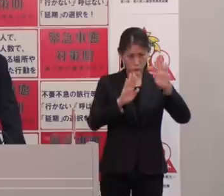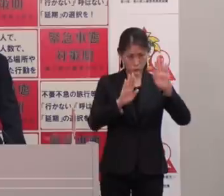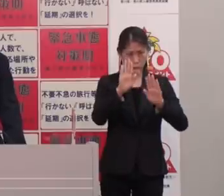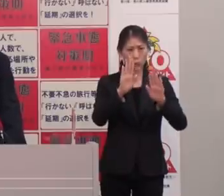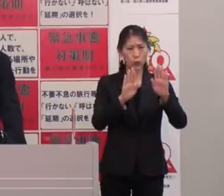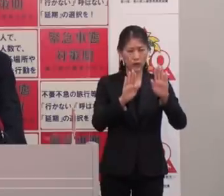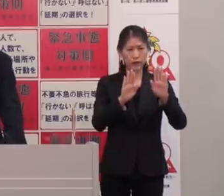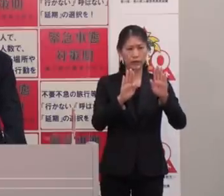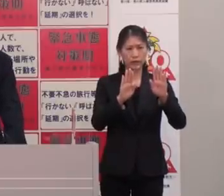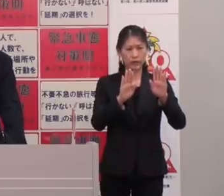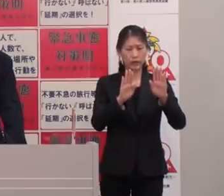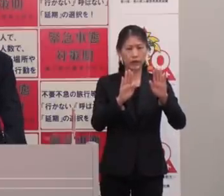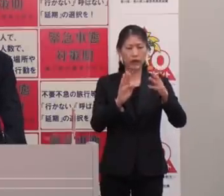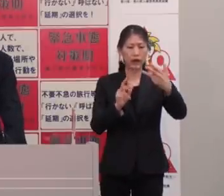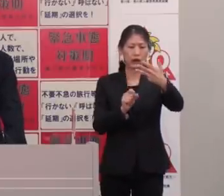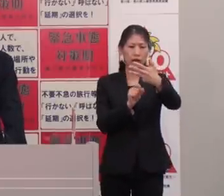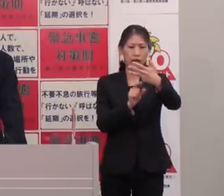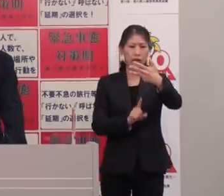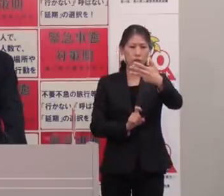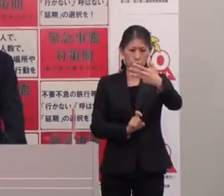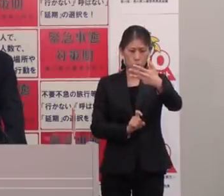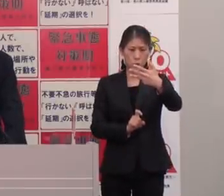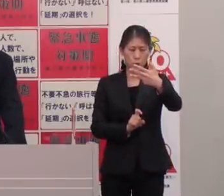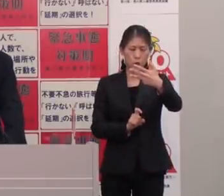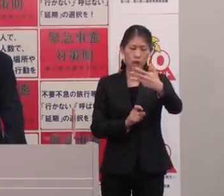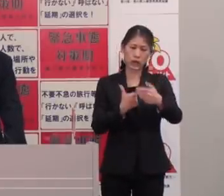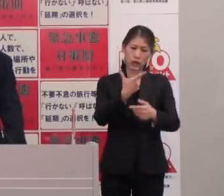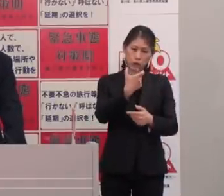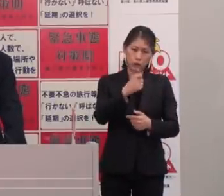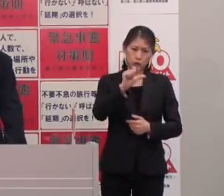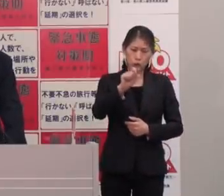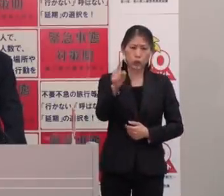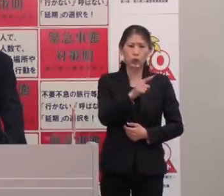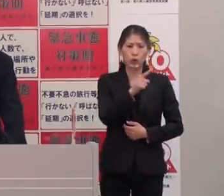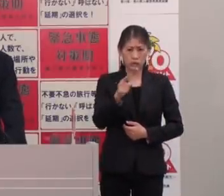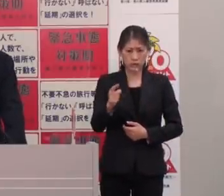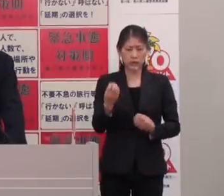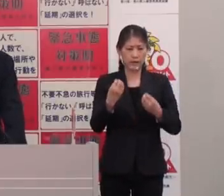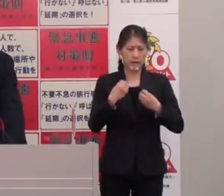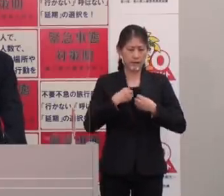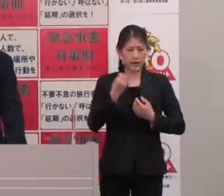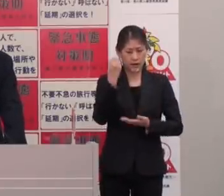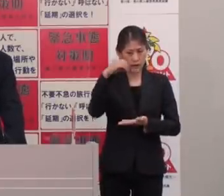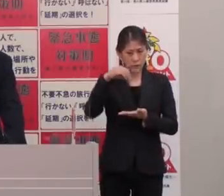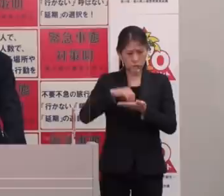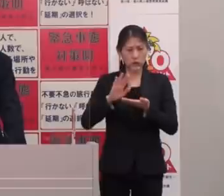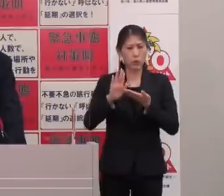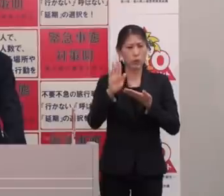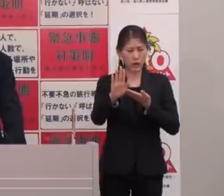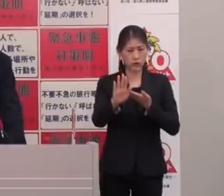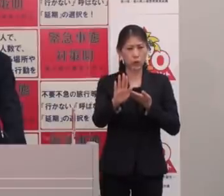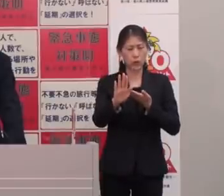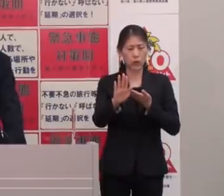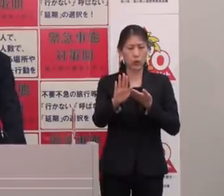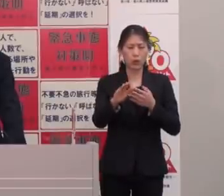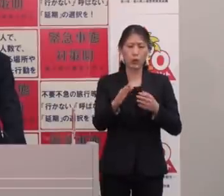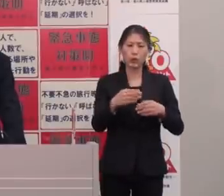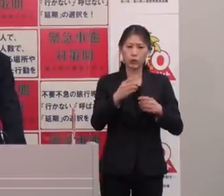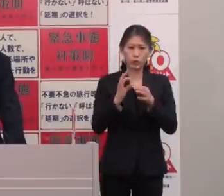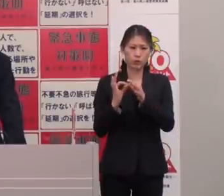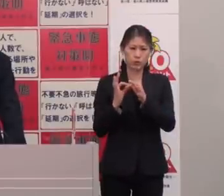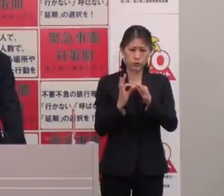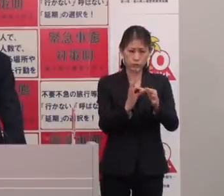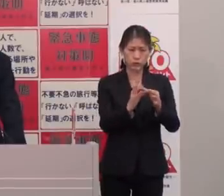ましては、8月10日に65人の感染者となって以降、連日60人台で推移し